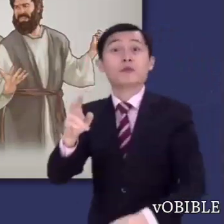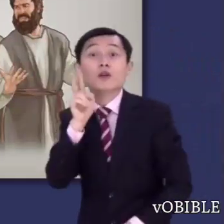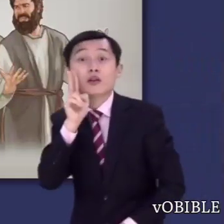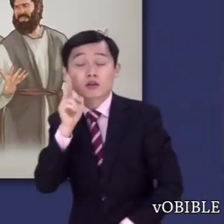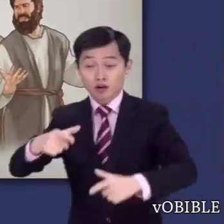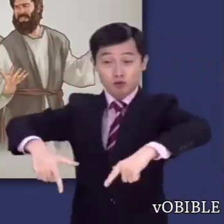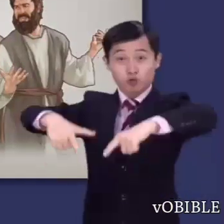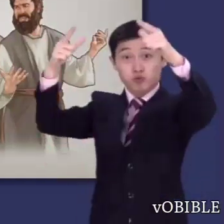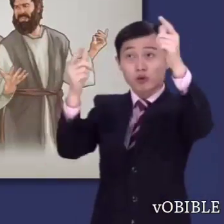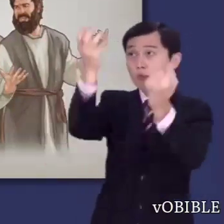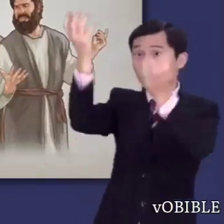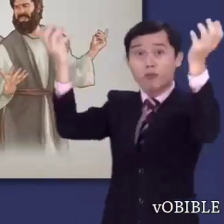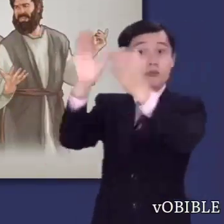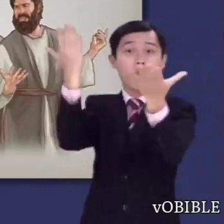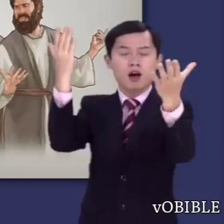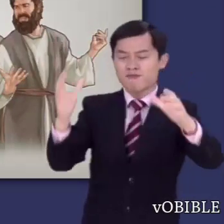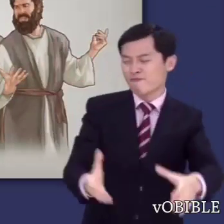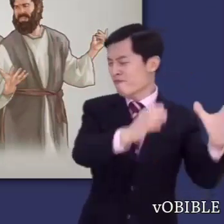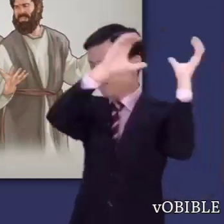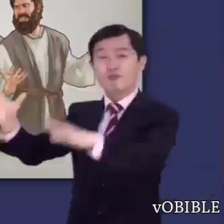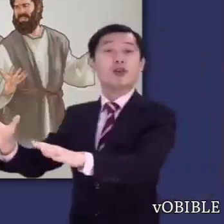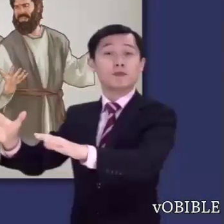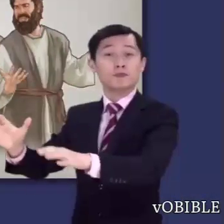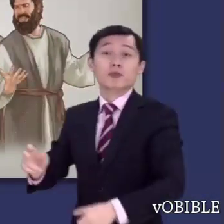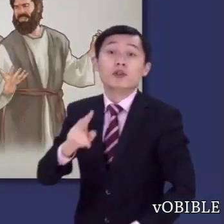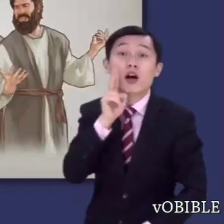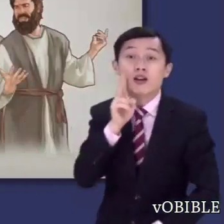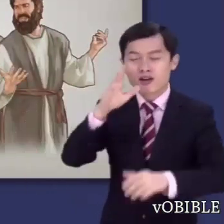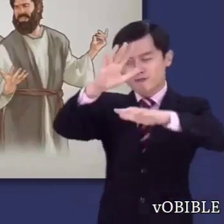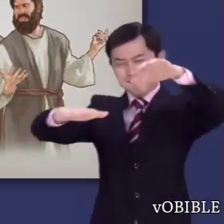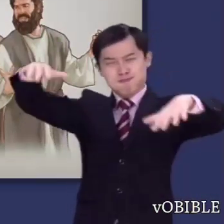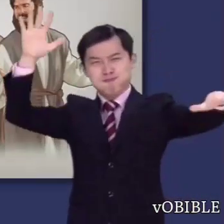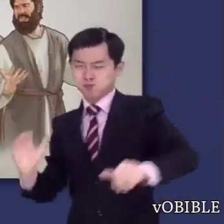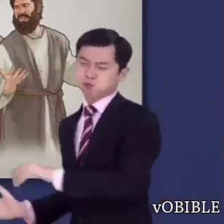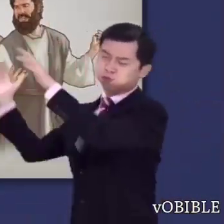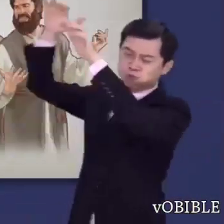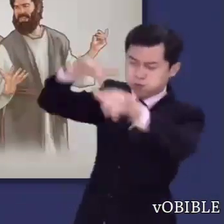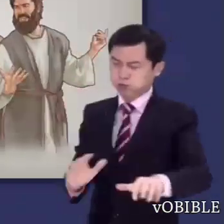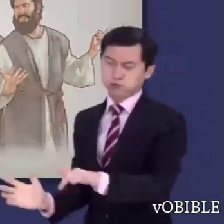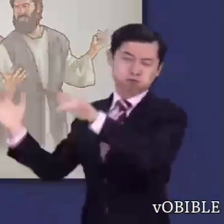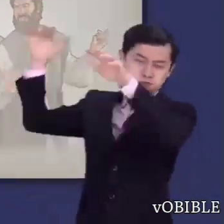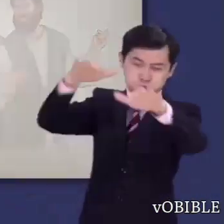的树被连根拔起，海里的狂浪卷起泡沫。